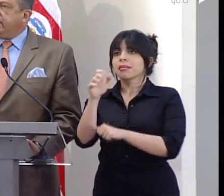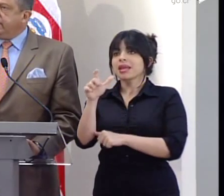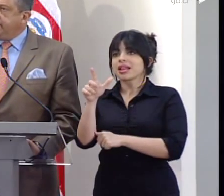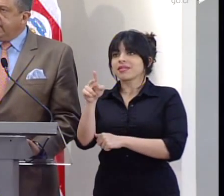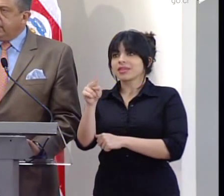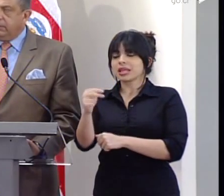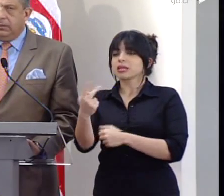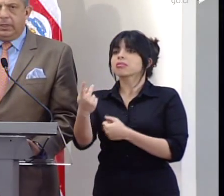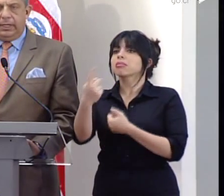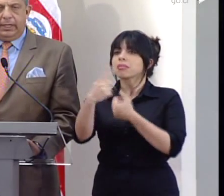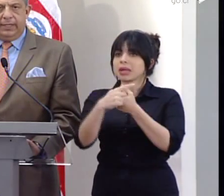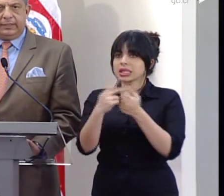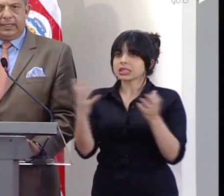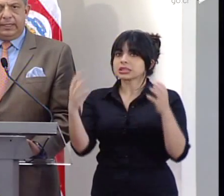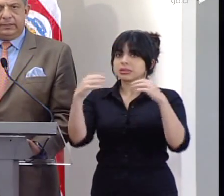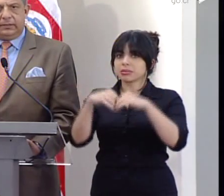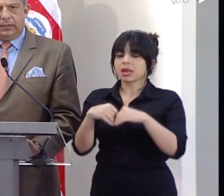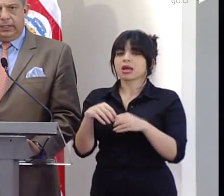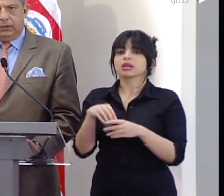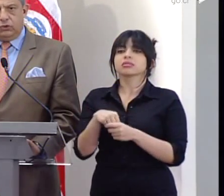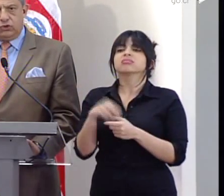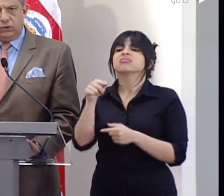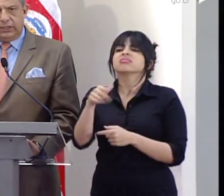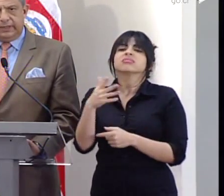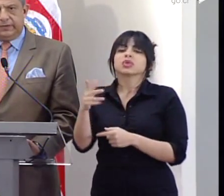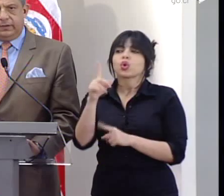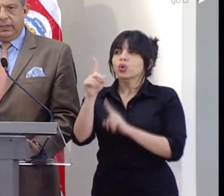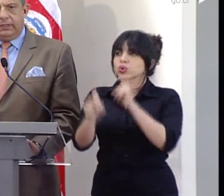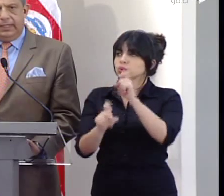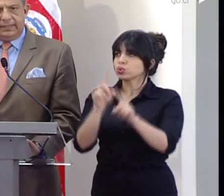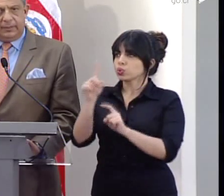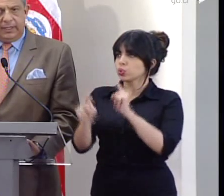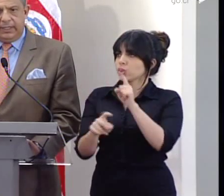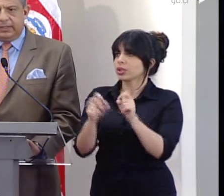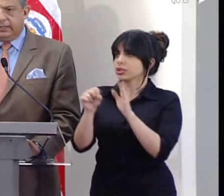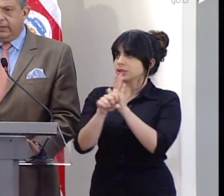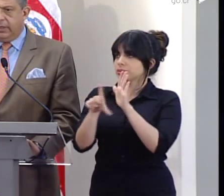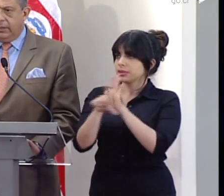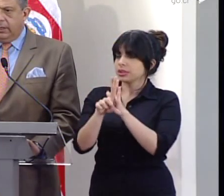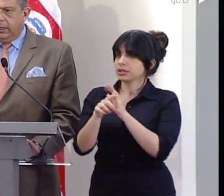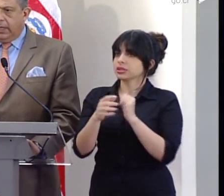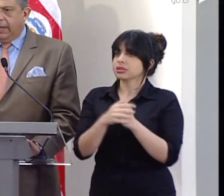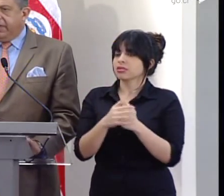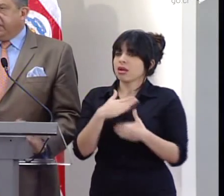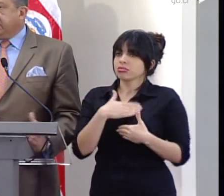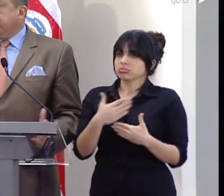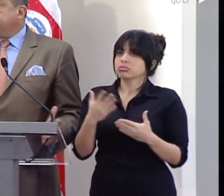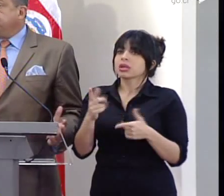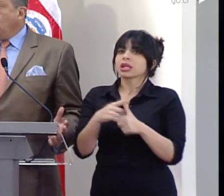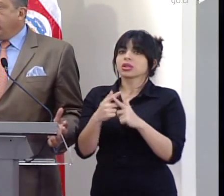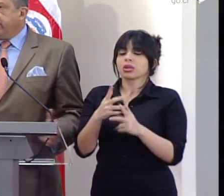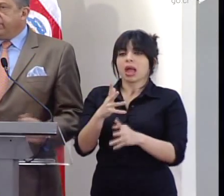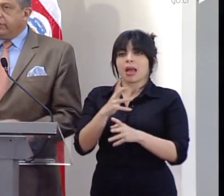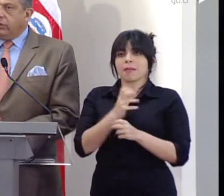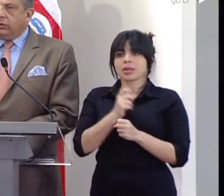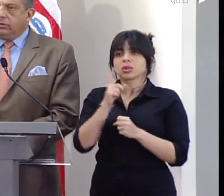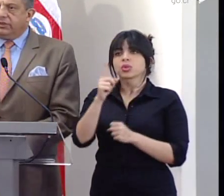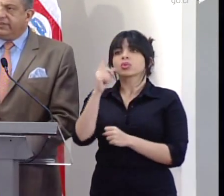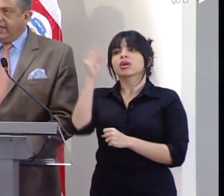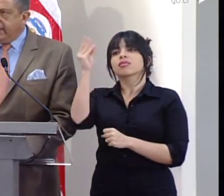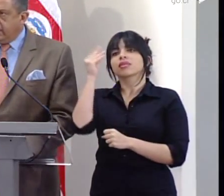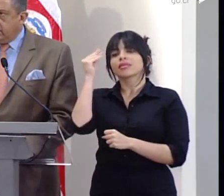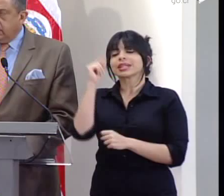de participar en estas consultas de la Asamblea Legislativa, amerita una